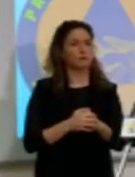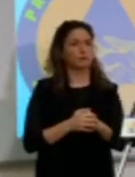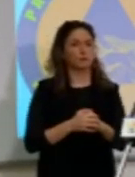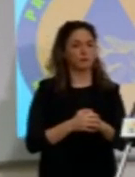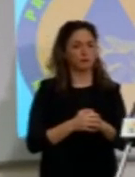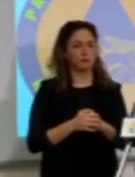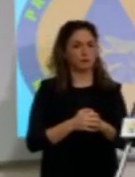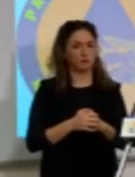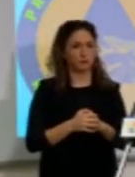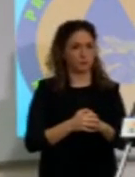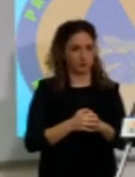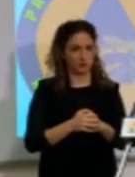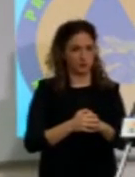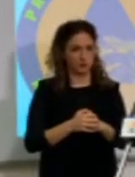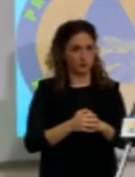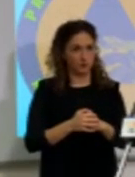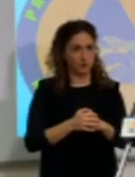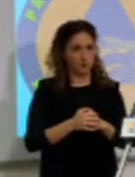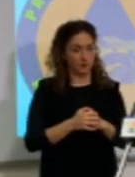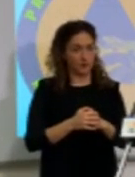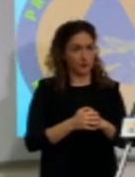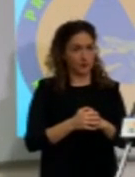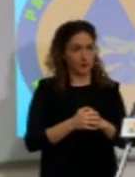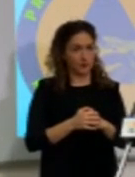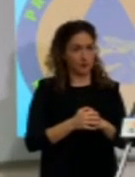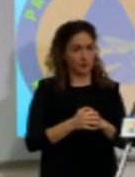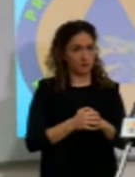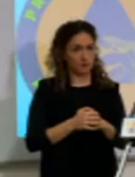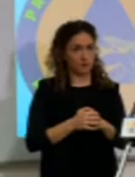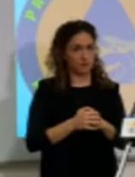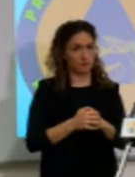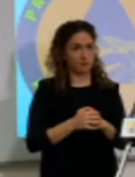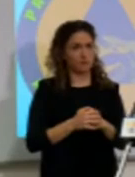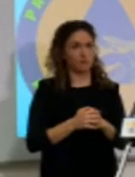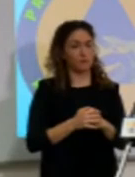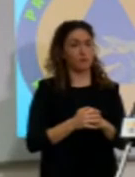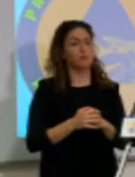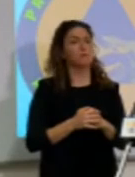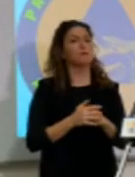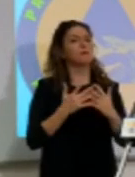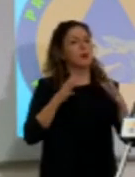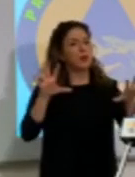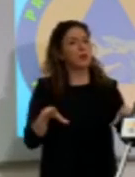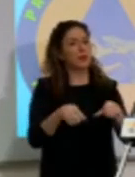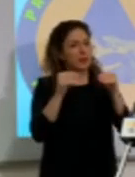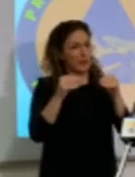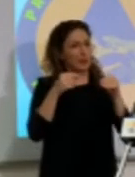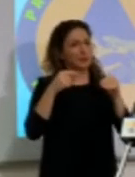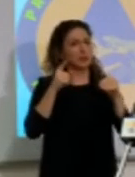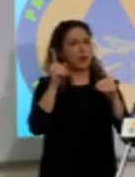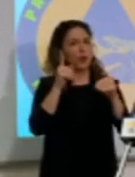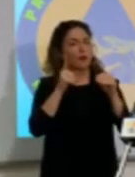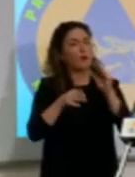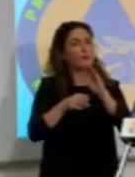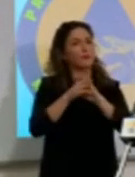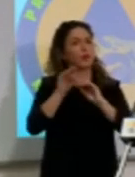il 4 per evitare un buco di 24 ore ed entra in vigore a pieno il dpcm vedremo come affronteremo il tema degli assembramenti il testo del